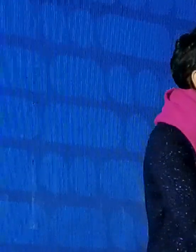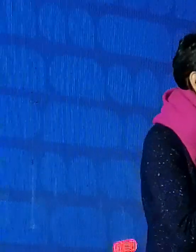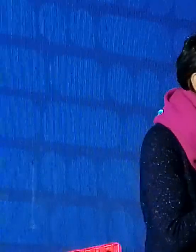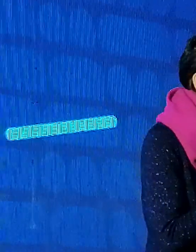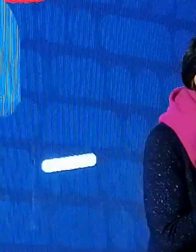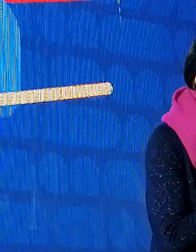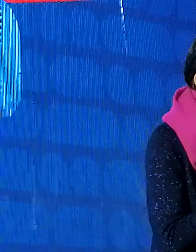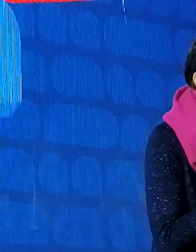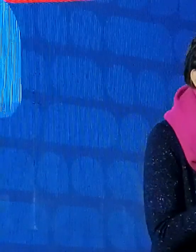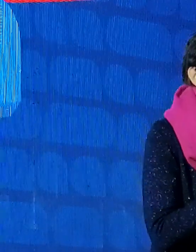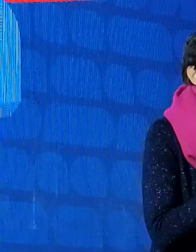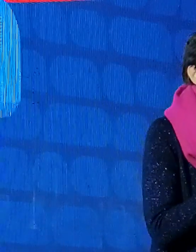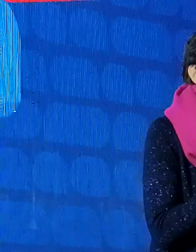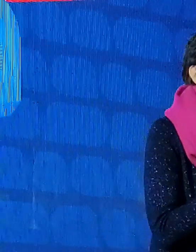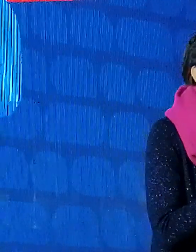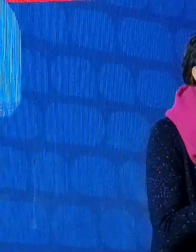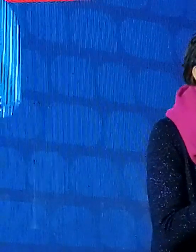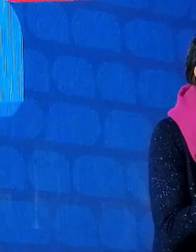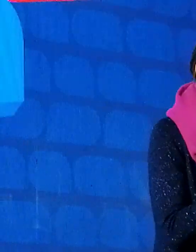por invitarme